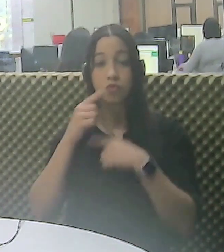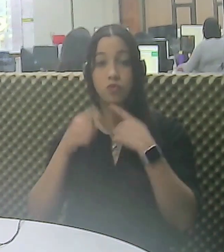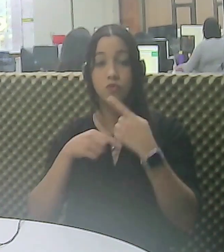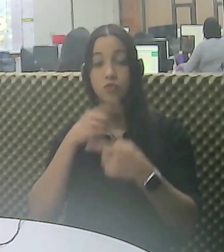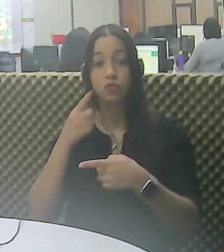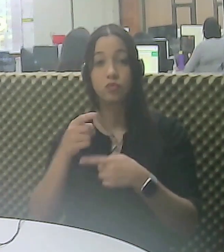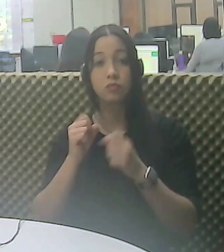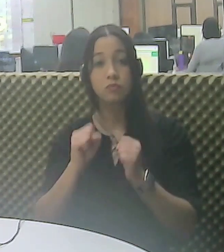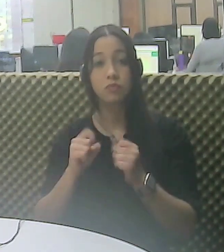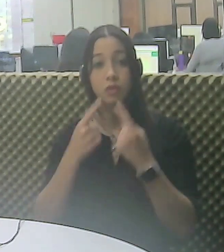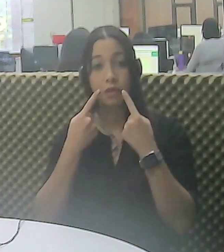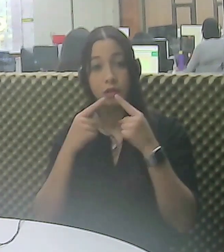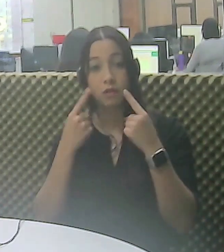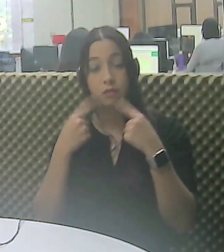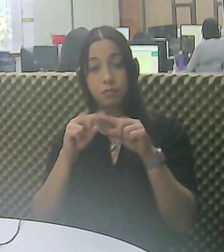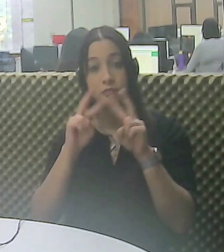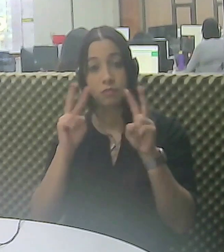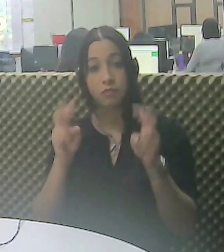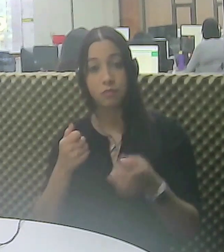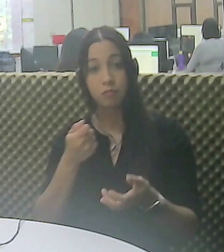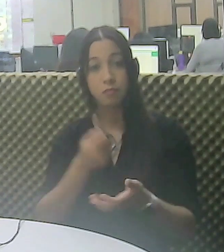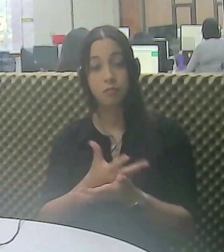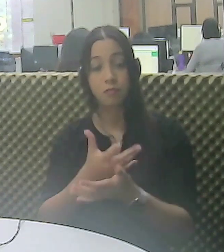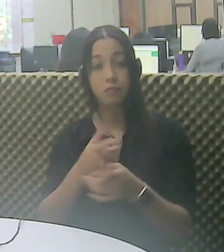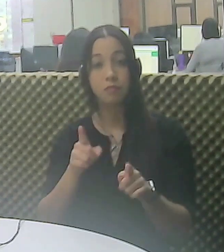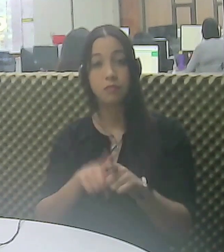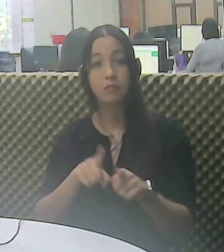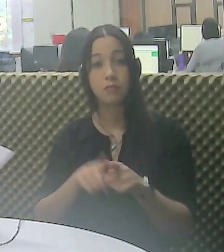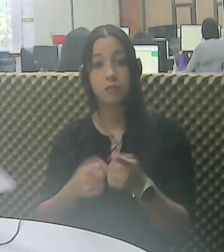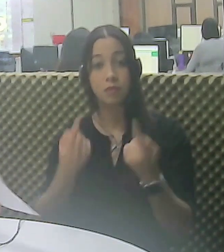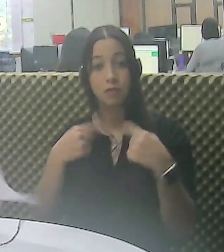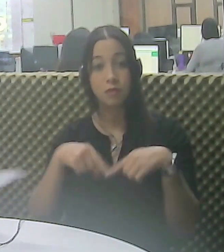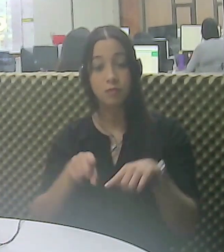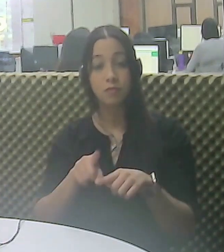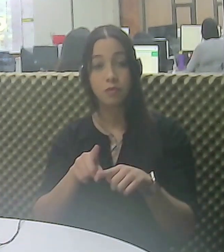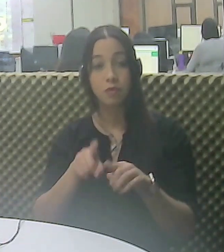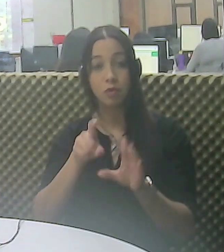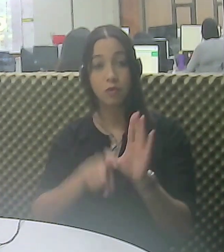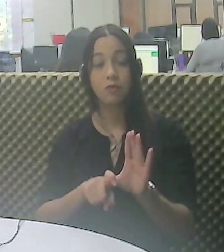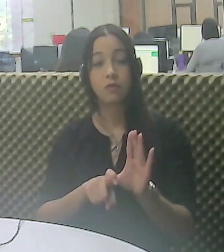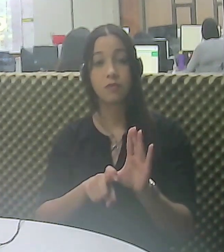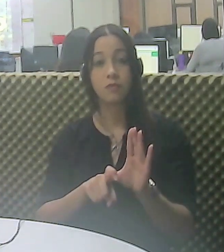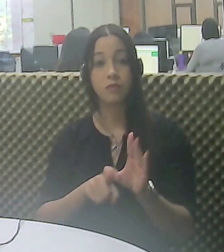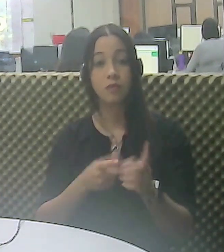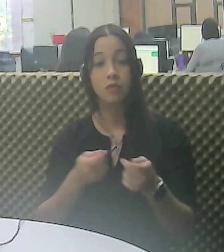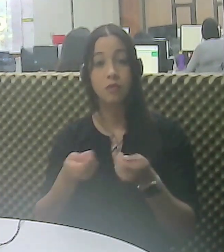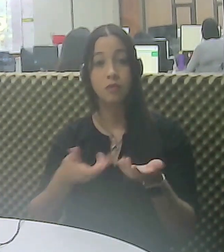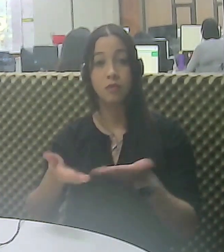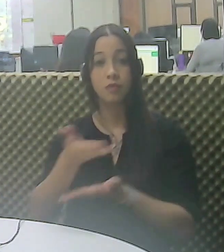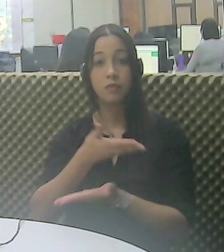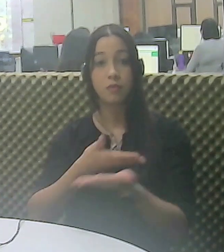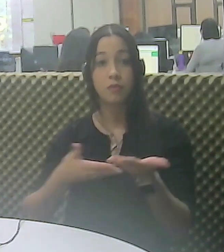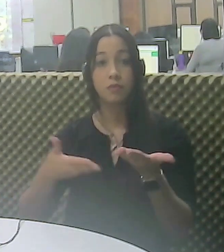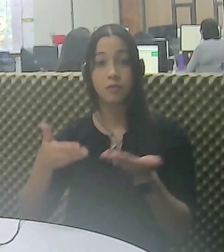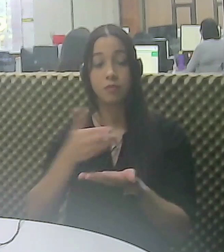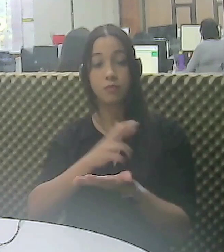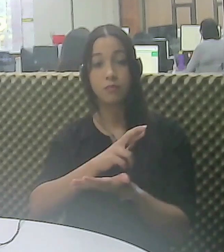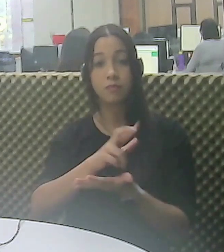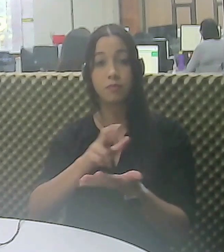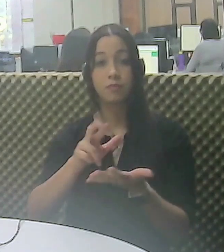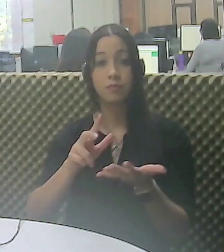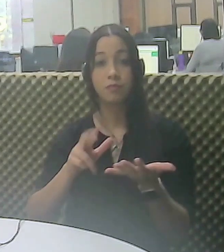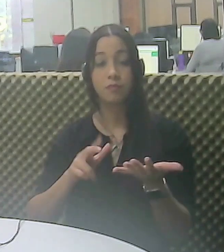dúvidas, abrir reclamações relacionadas a compras, empréstimos, cobranças indevidas, renegociação de dívidas, entre